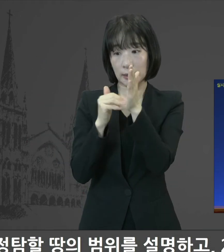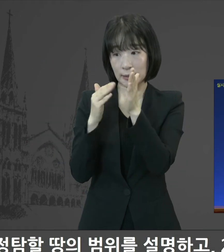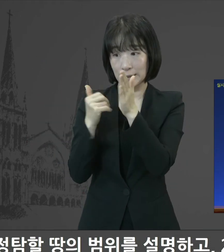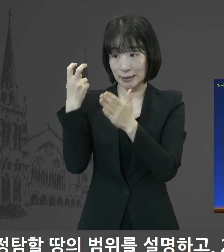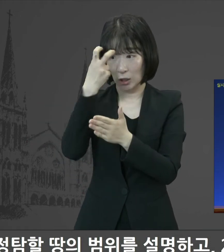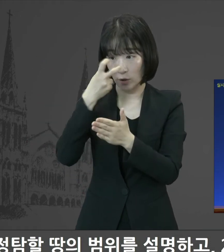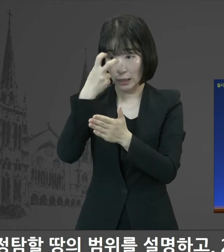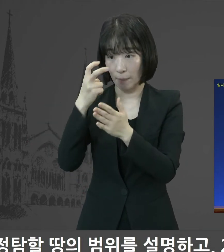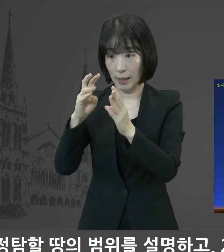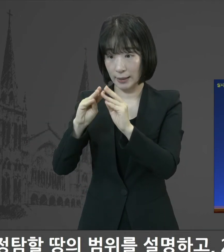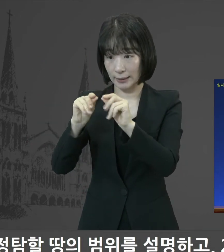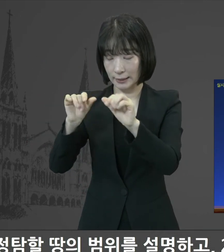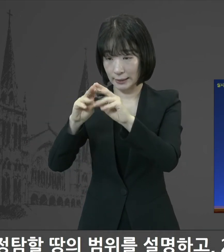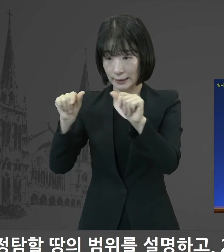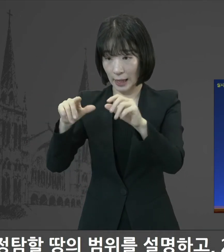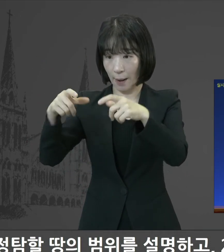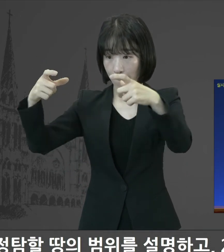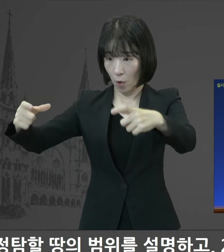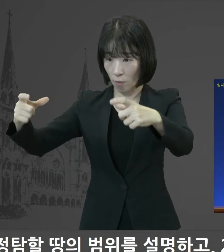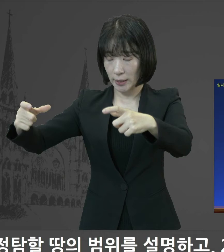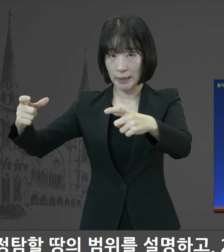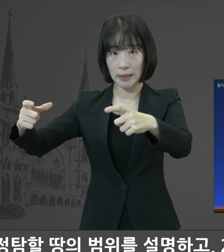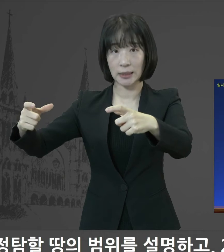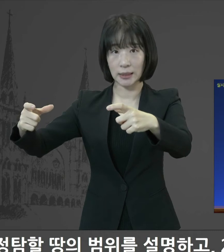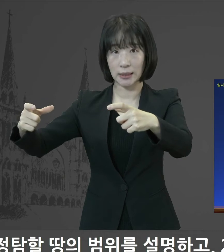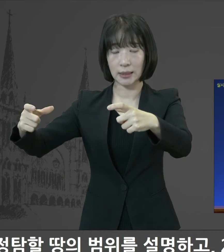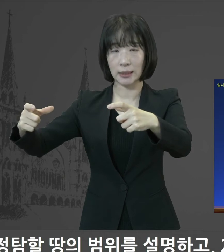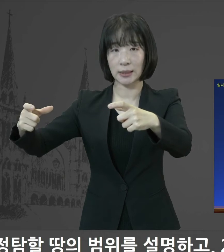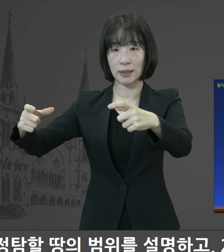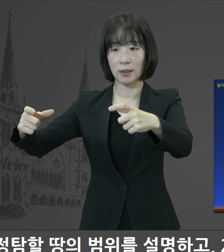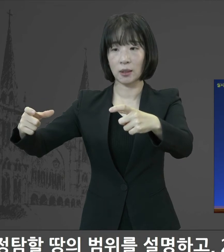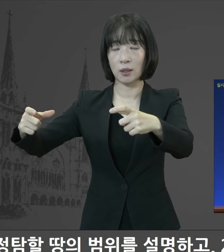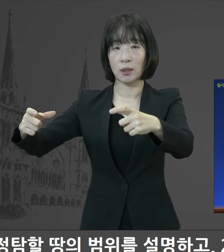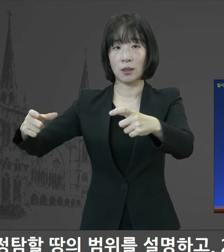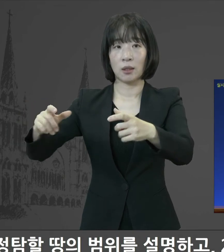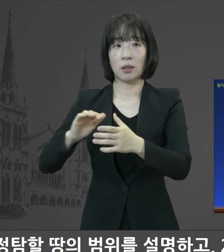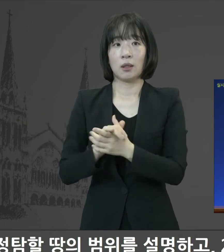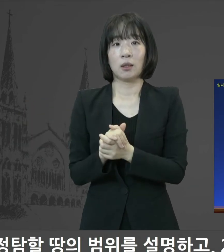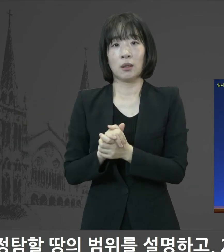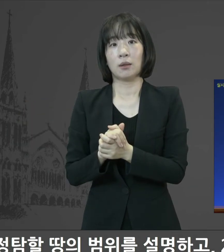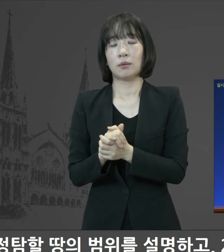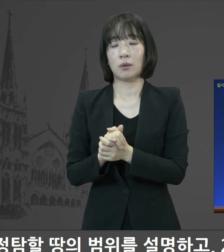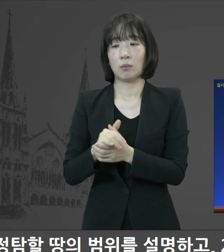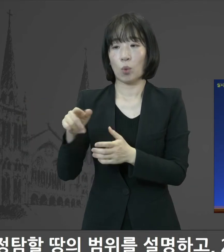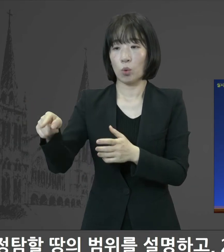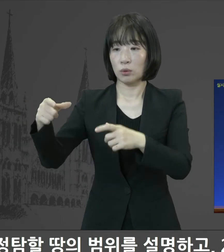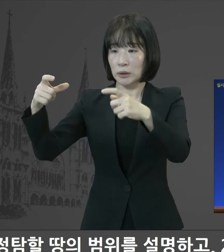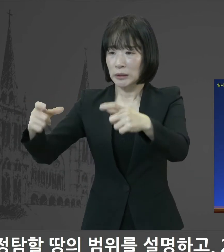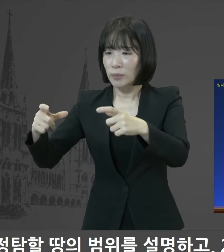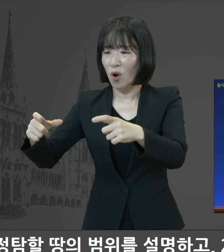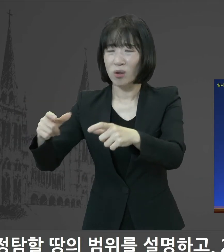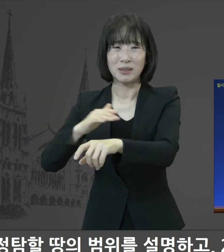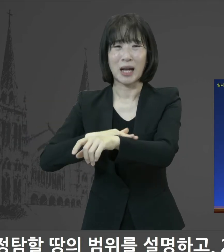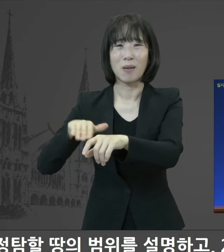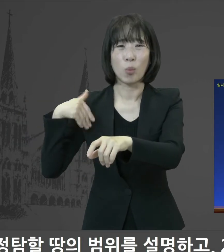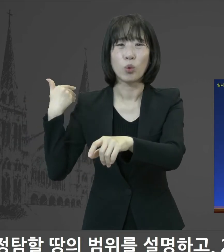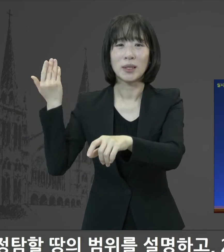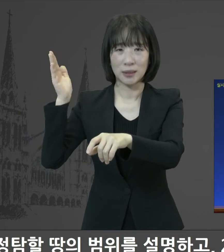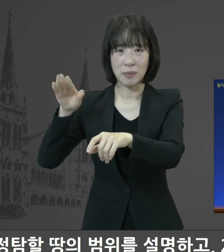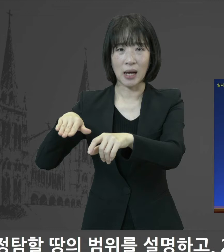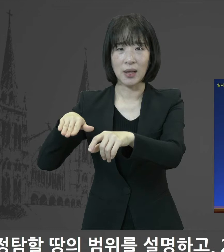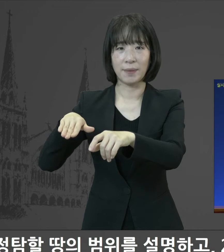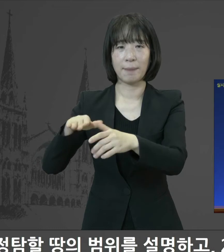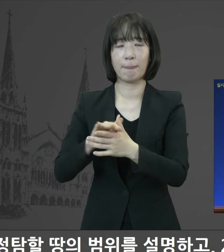범위를 설명해 주는데, 우리가 당시 이 지명을 모르니까 이 지명을 읽어도 어디가 어딘지 모르죠.